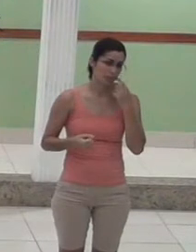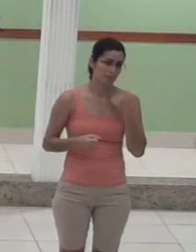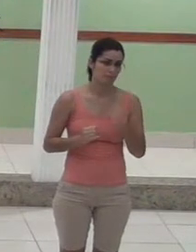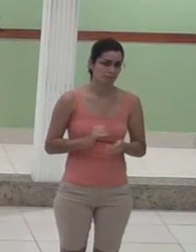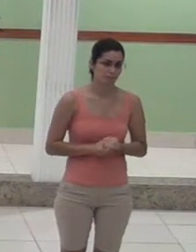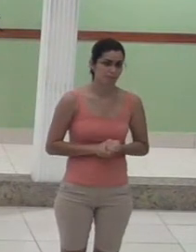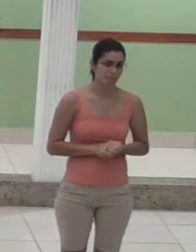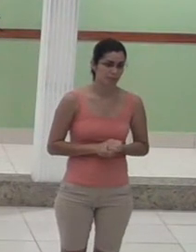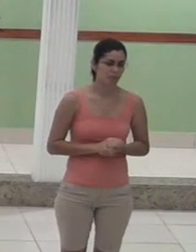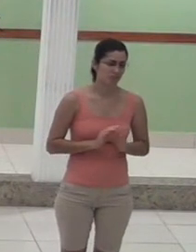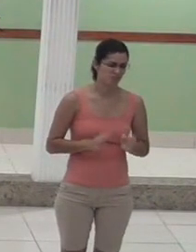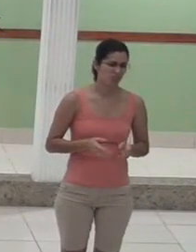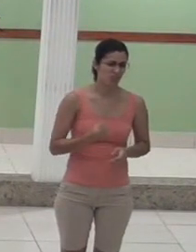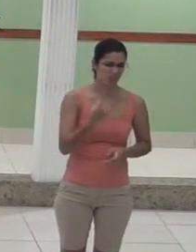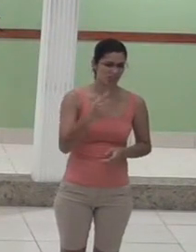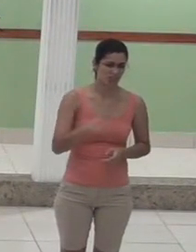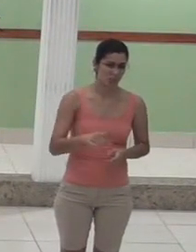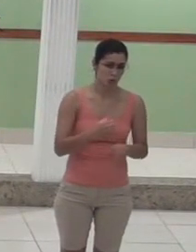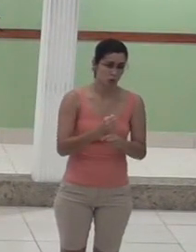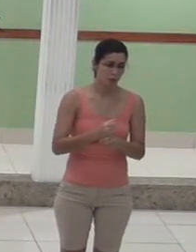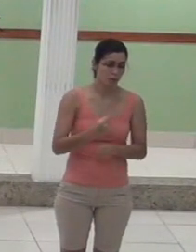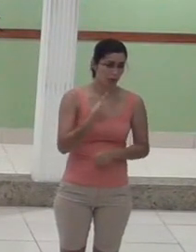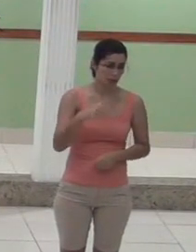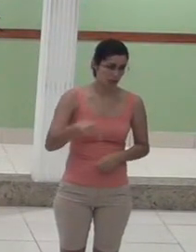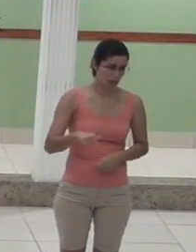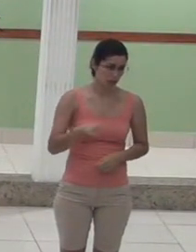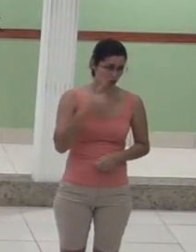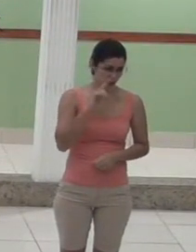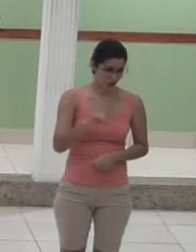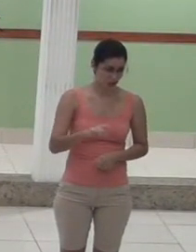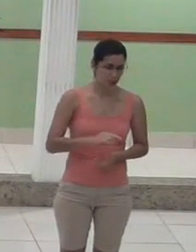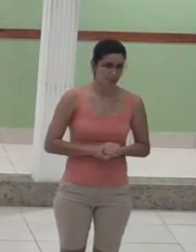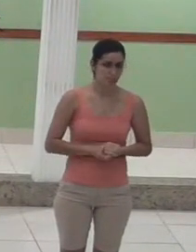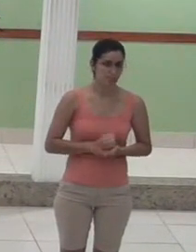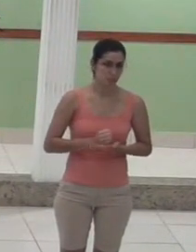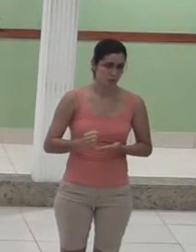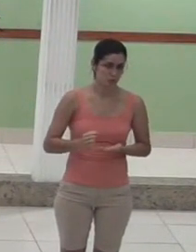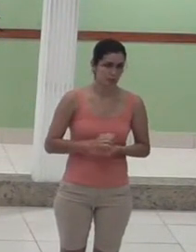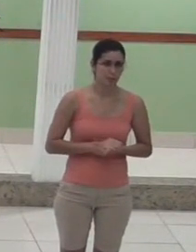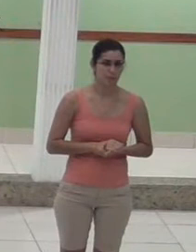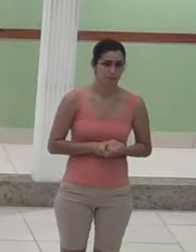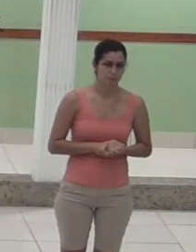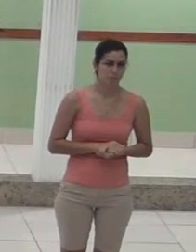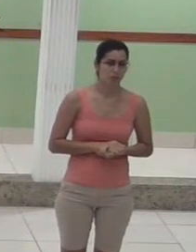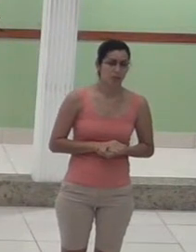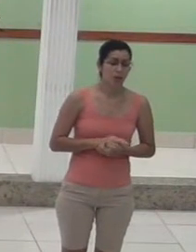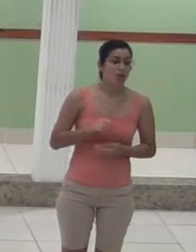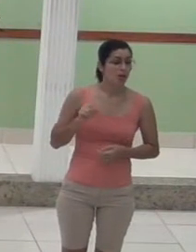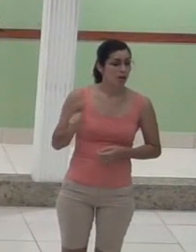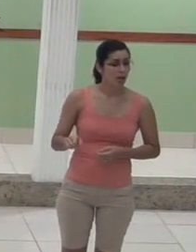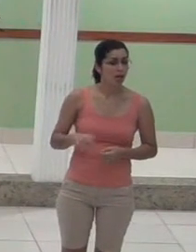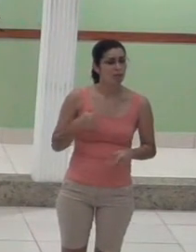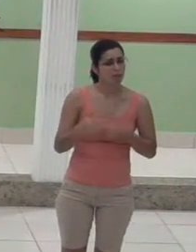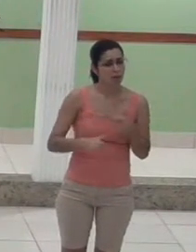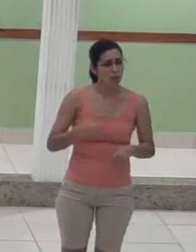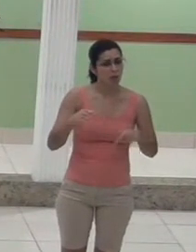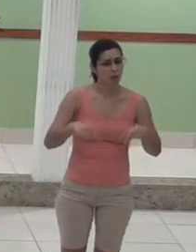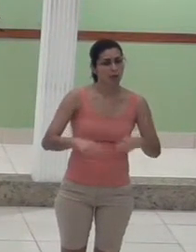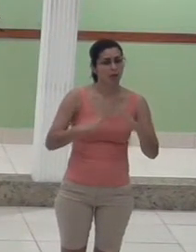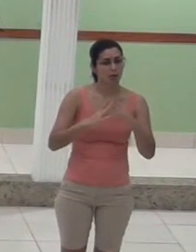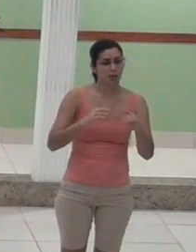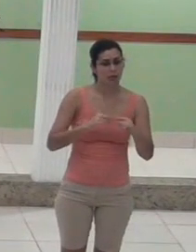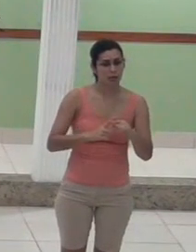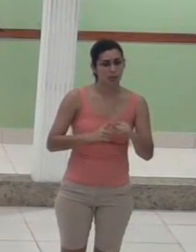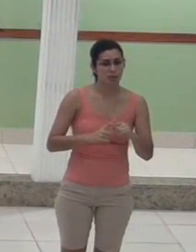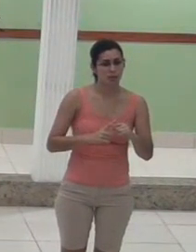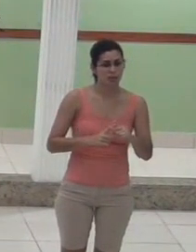fazendo 17 dias. Então, ele esteve aqui nesta igreja por 20 anos. Encontrando pessoas aí